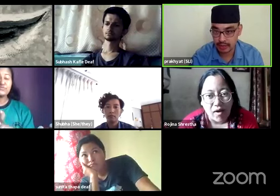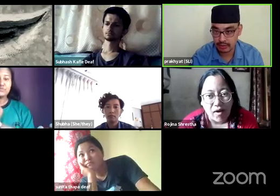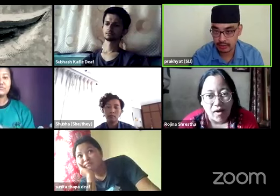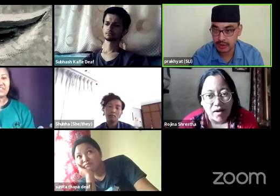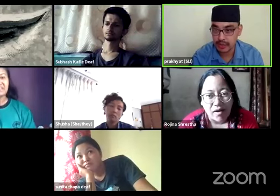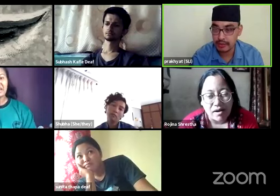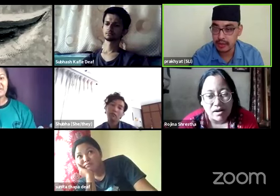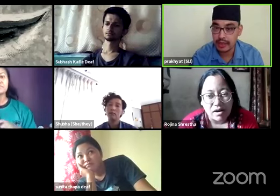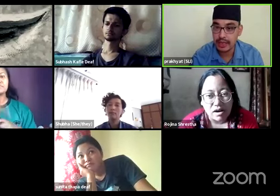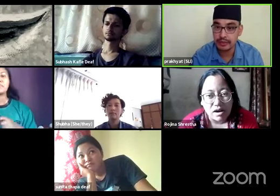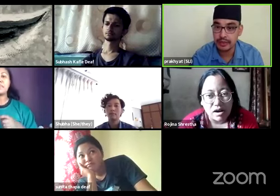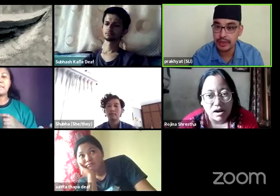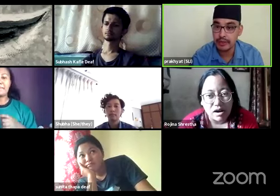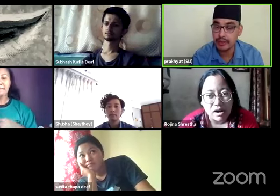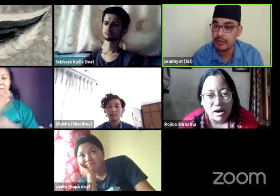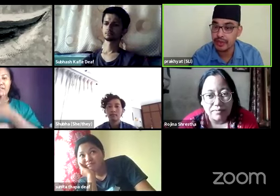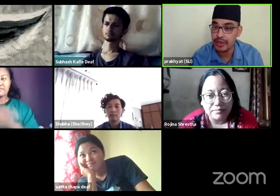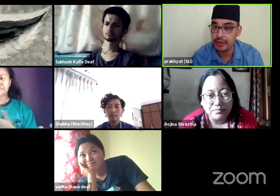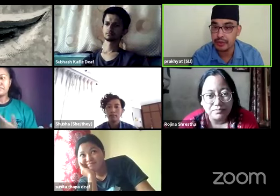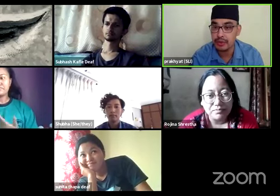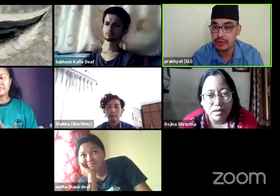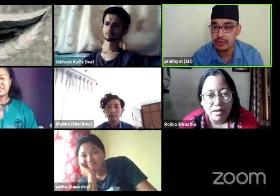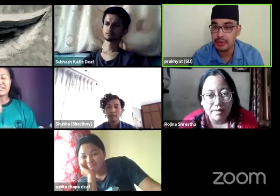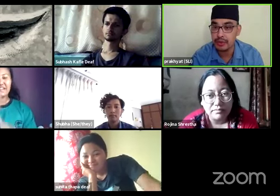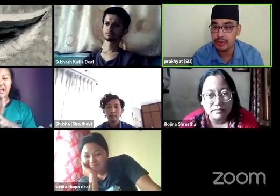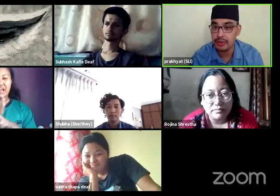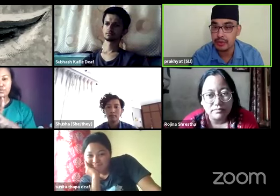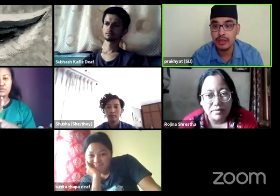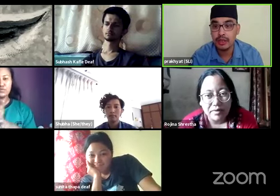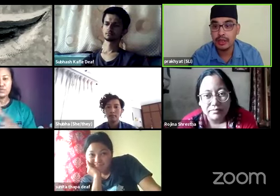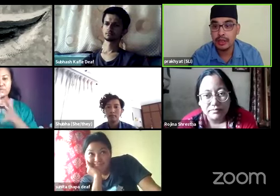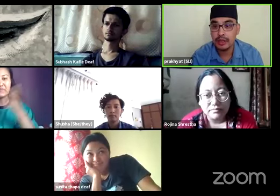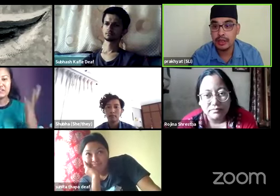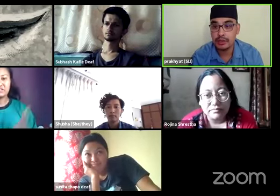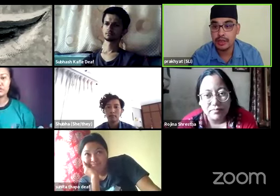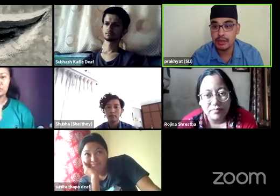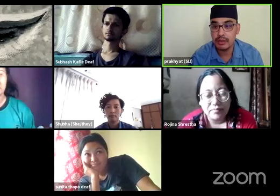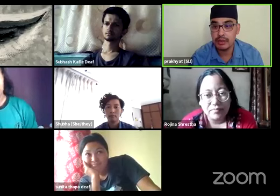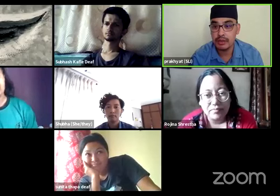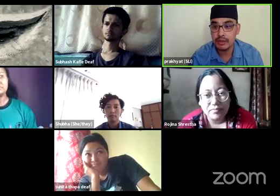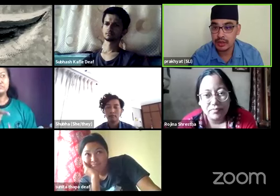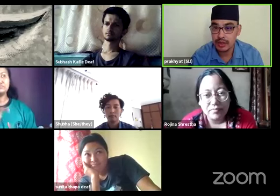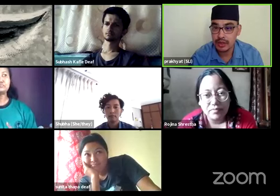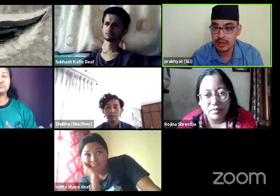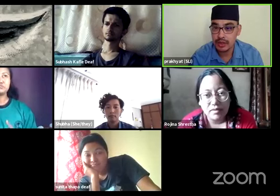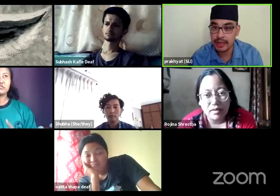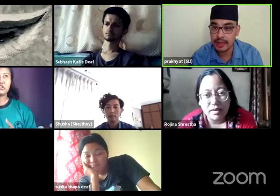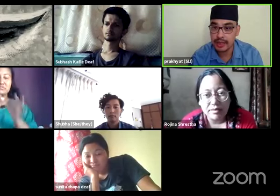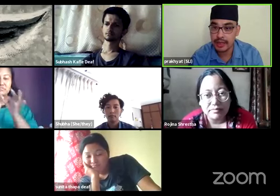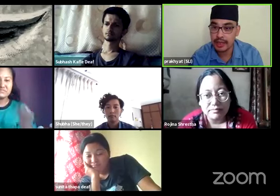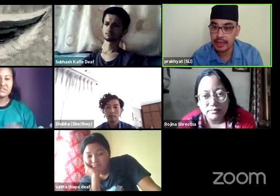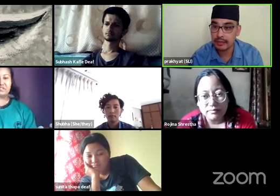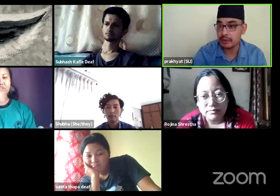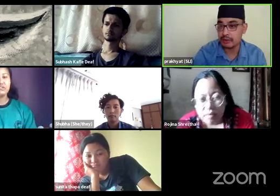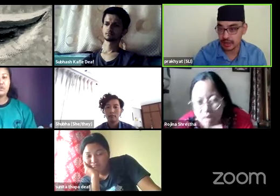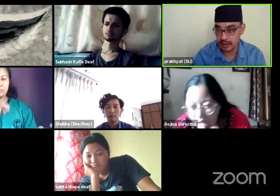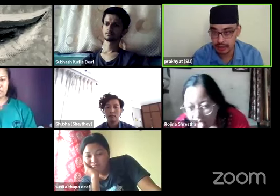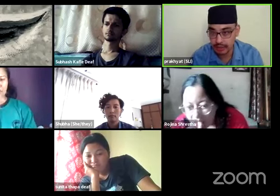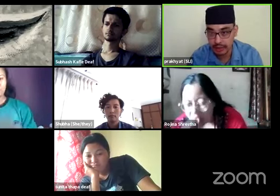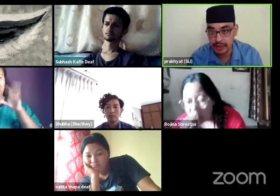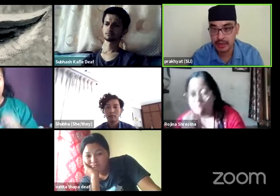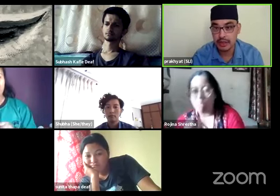बहिरा सोसाइटीमा अलिक गाह्रो हुने पनि एउटा कम्युनिकेसन हो, संसारै हो। अब जस्तै अब त्यो सञ्चारले गर्दा चाहिँ बाधा